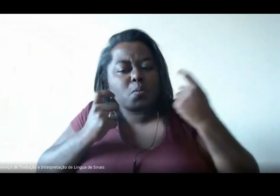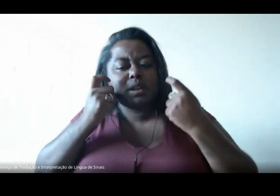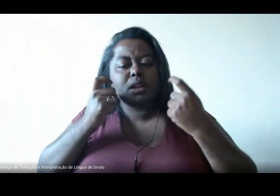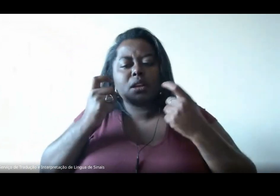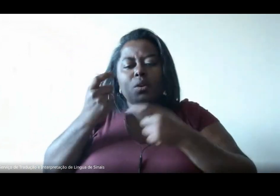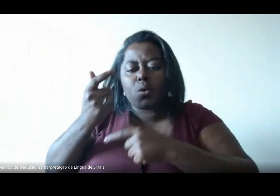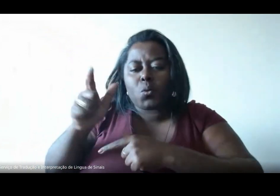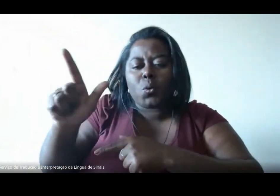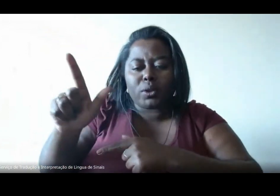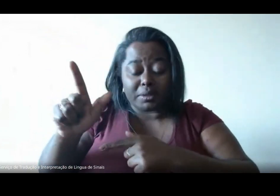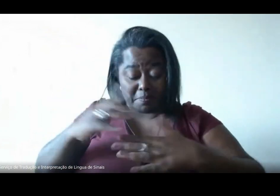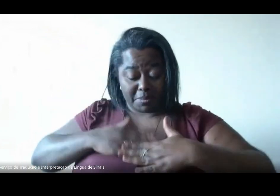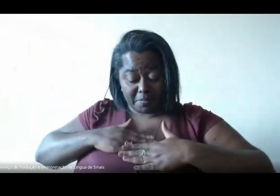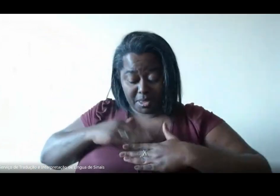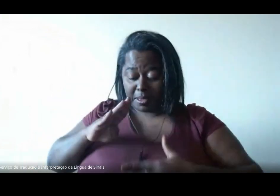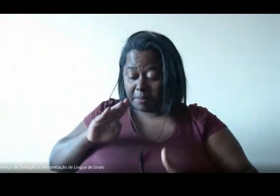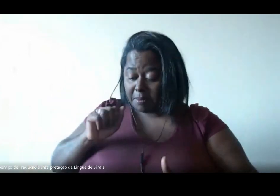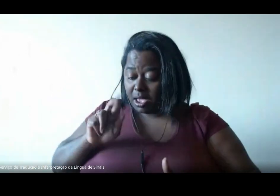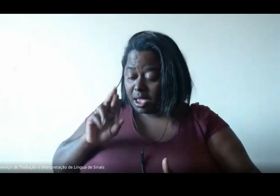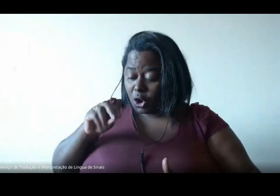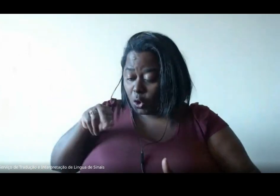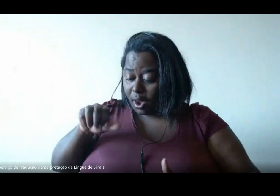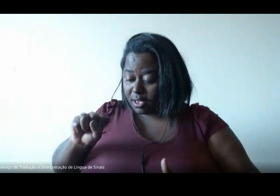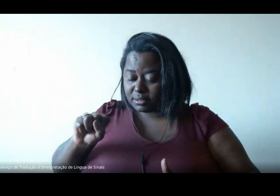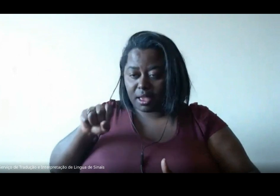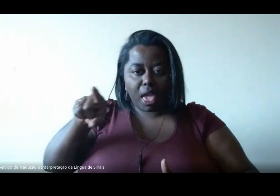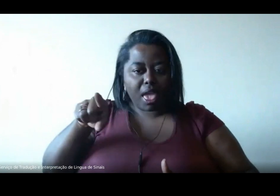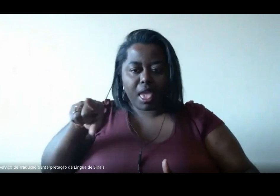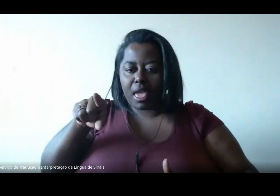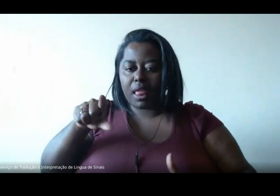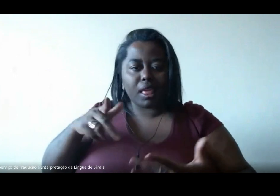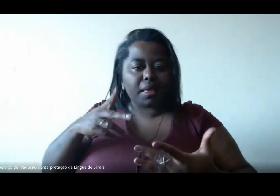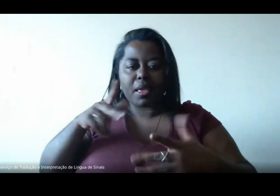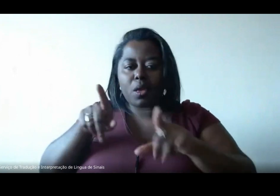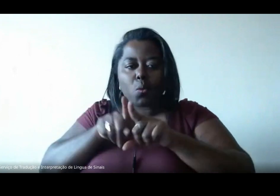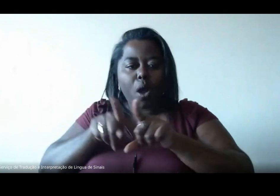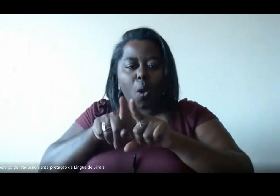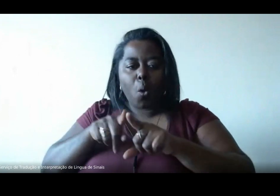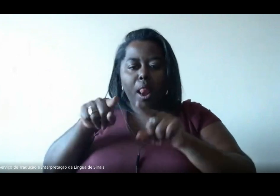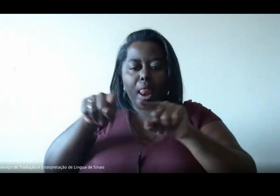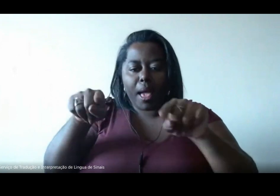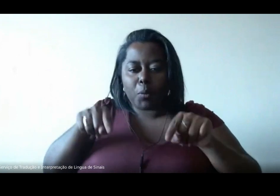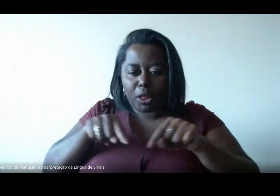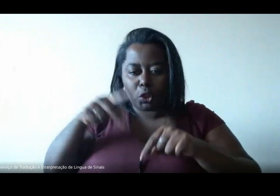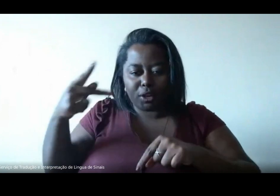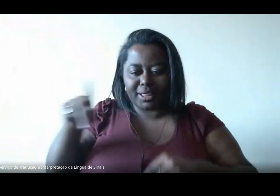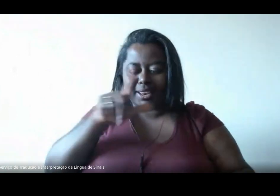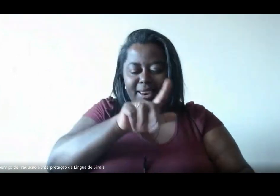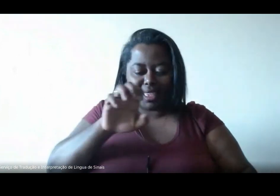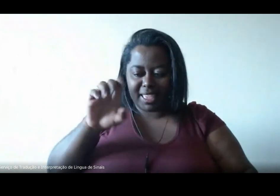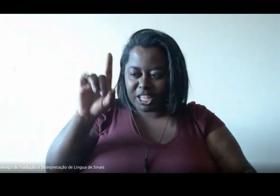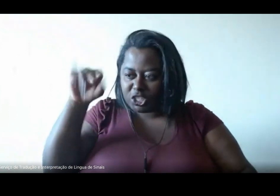outro. O Baronas, para mim, ele nada contra a corrente. E seu